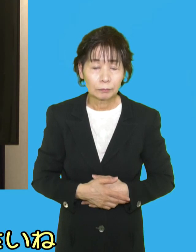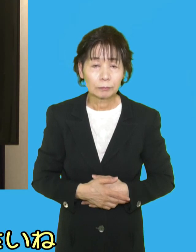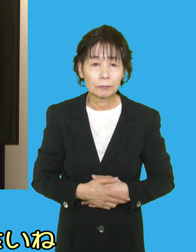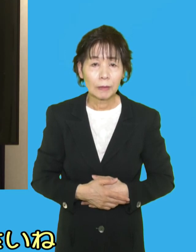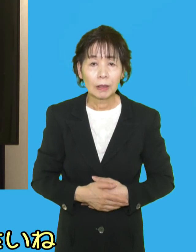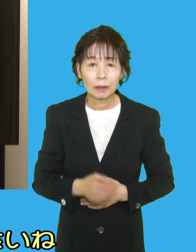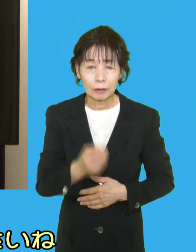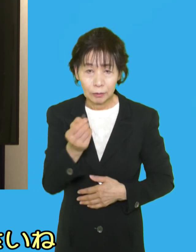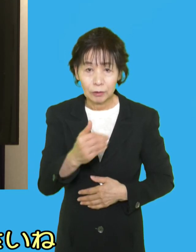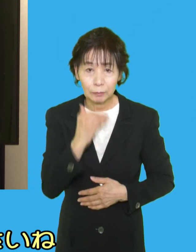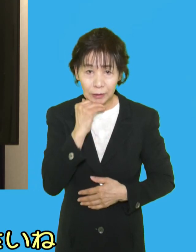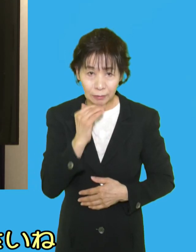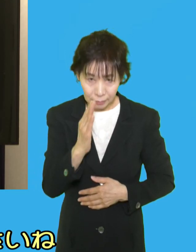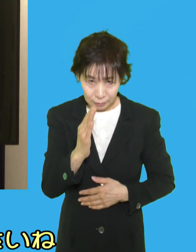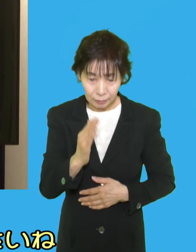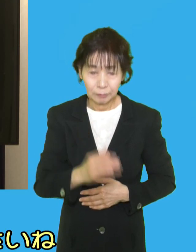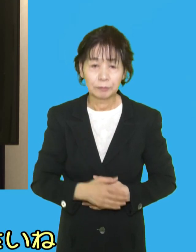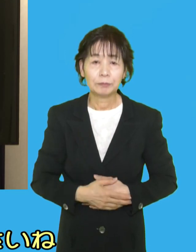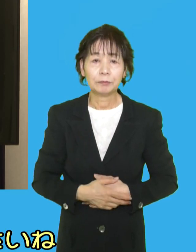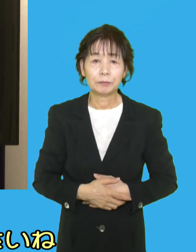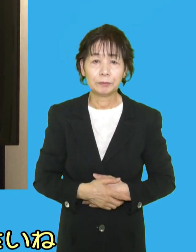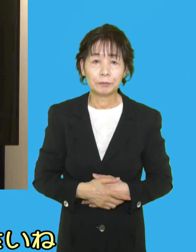ちょっと待ってください。